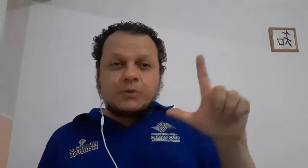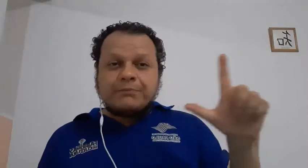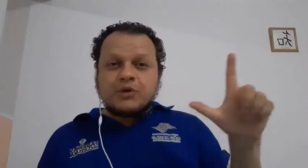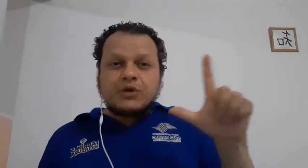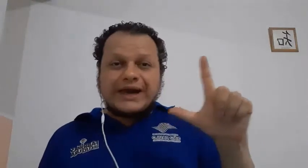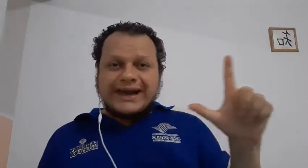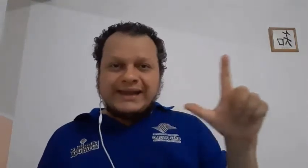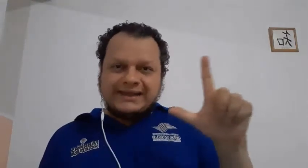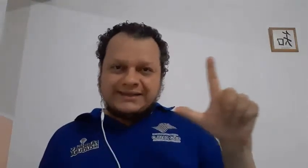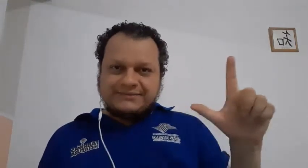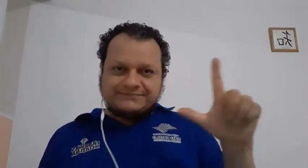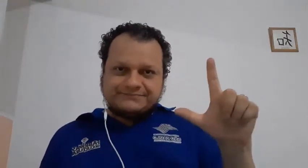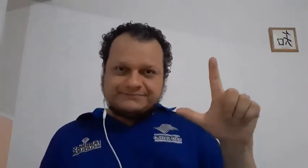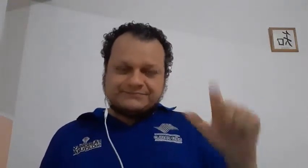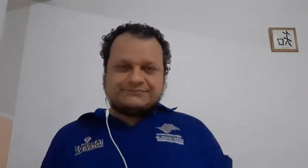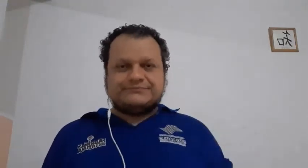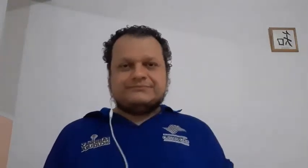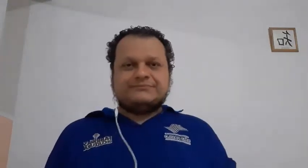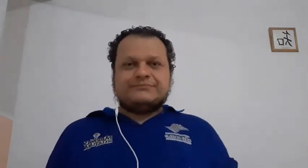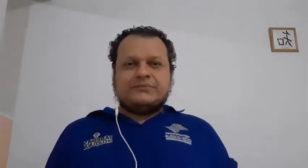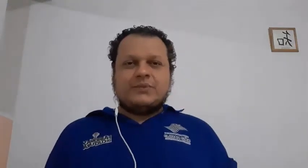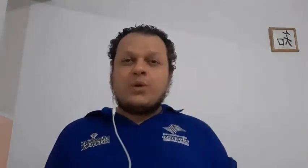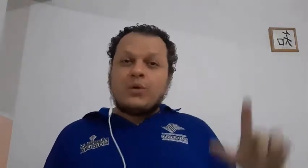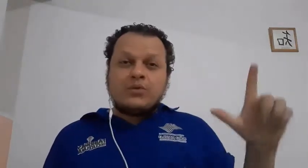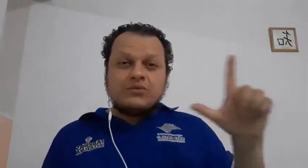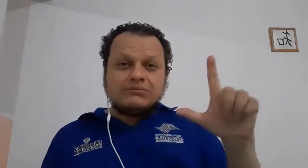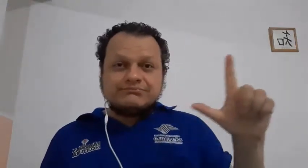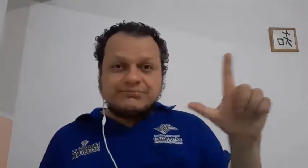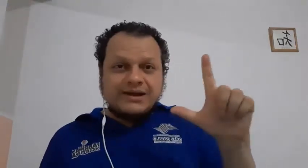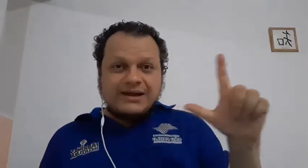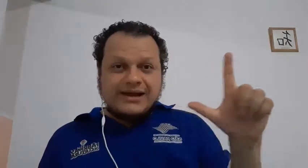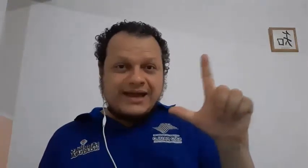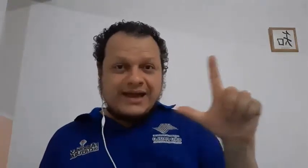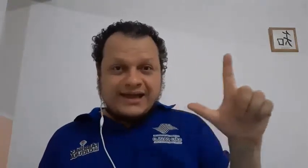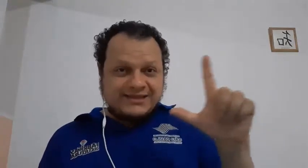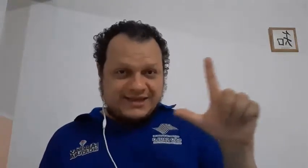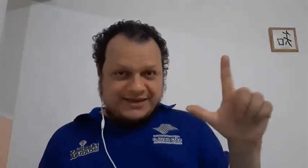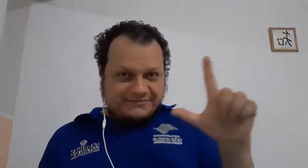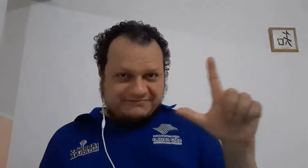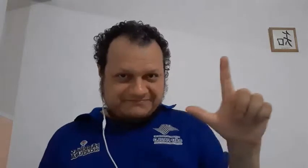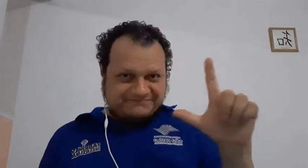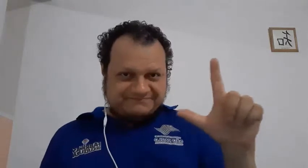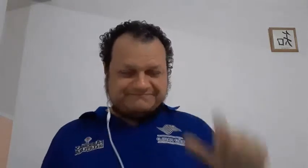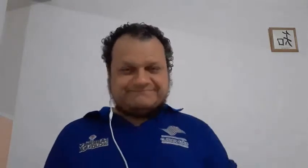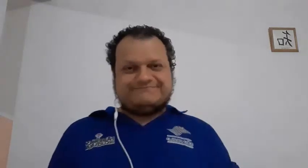Duplo L. Ou L.